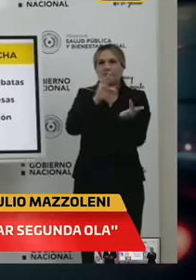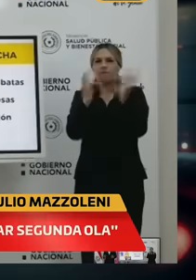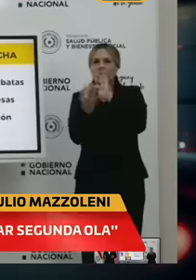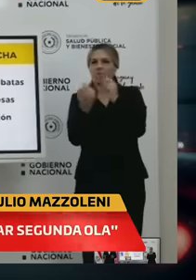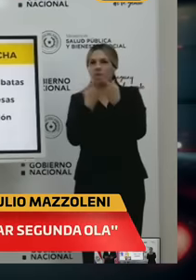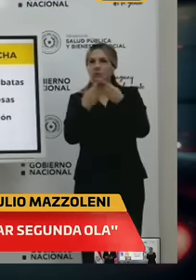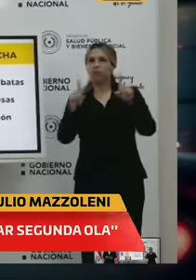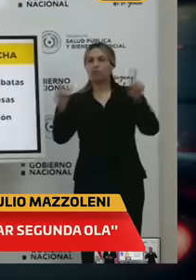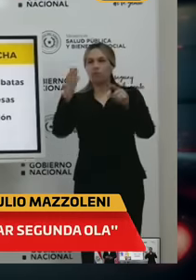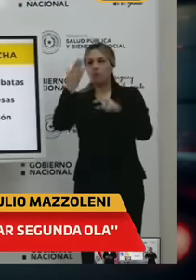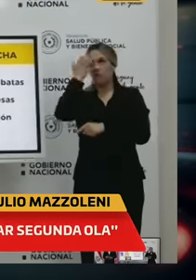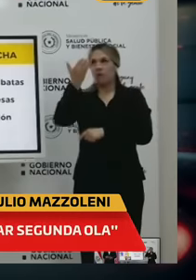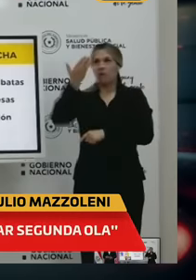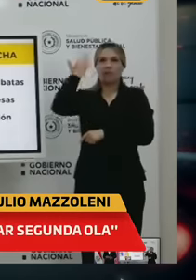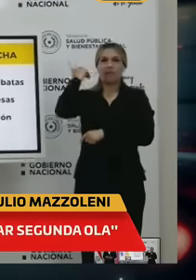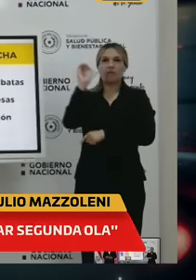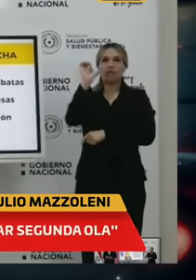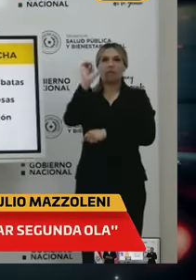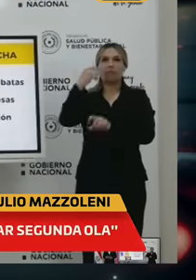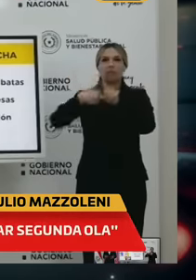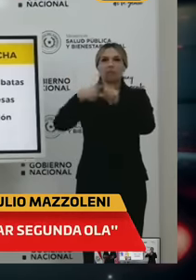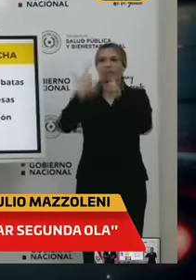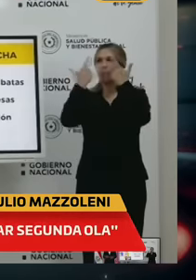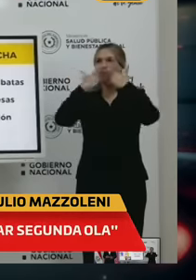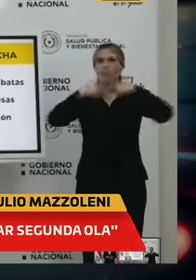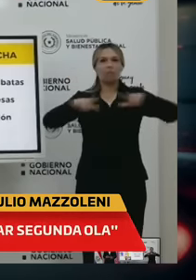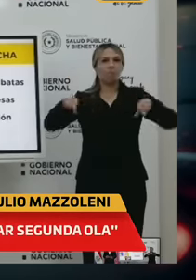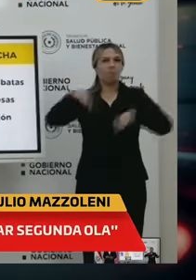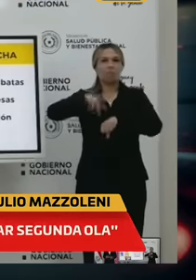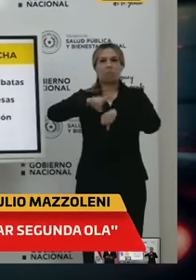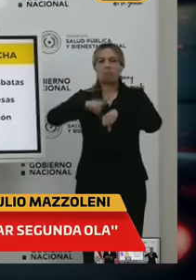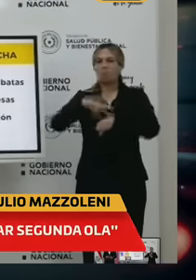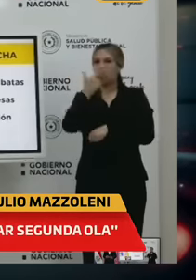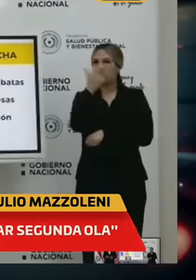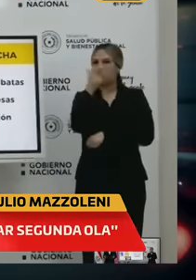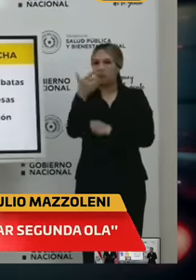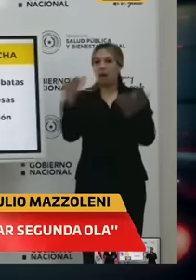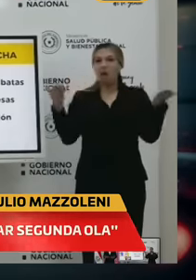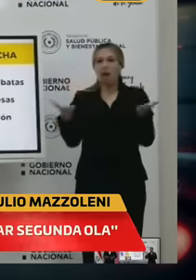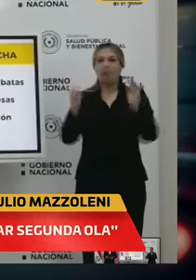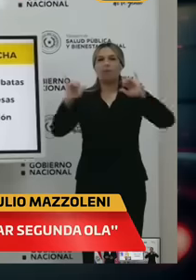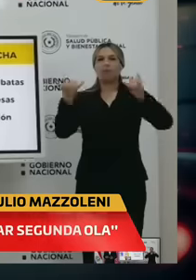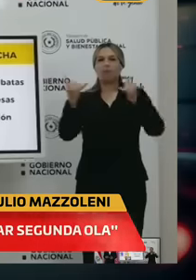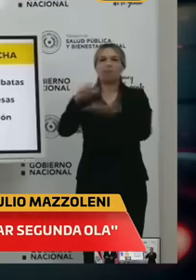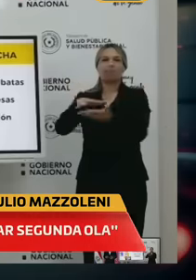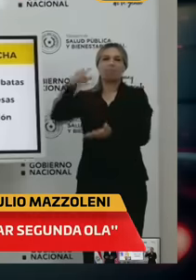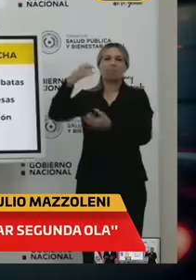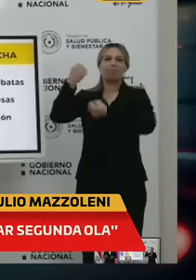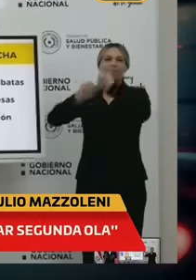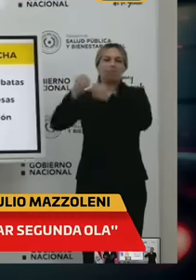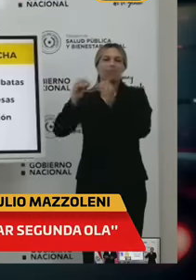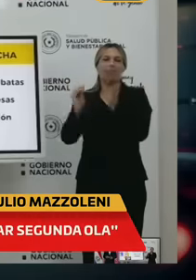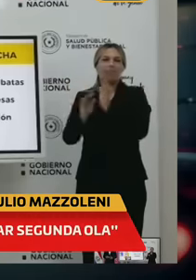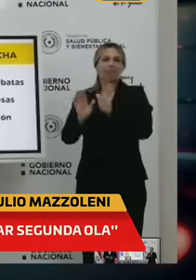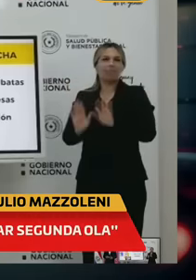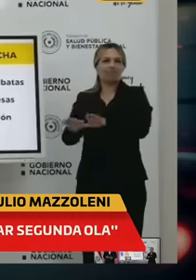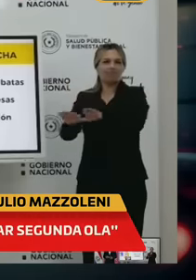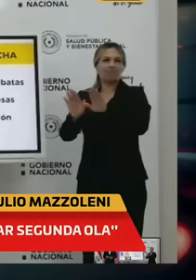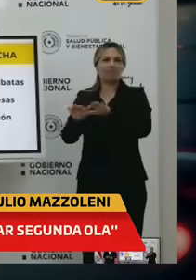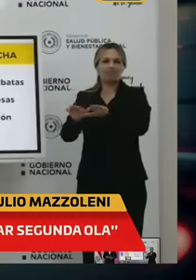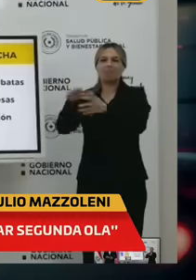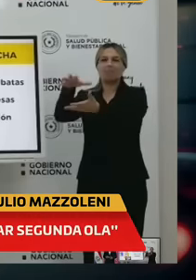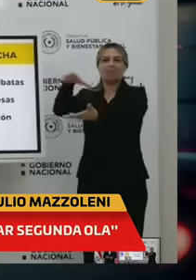hace 6 meses no existían en el país y que hoy no solamente permiten abastecer al Ministerio de Salud Pública, sino